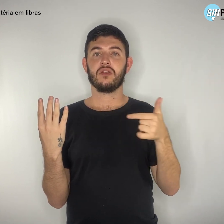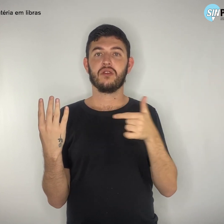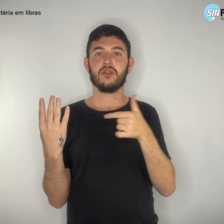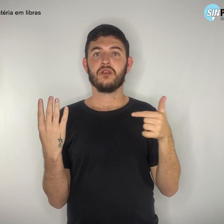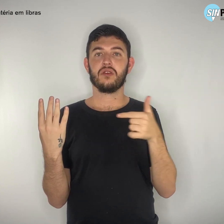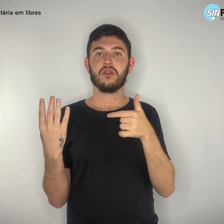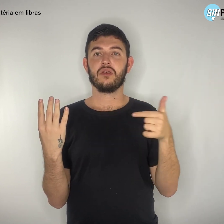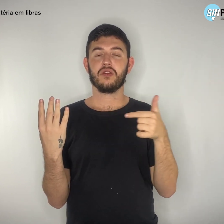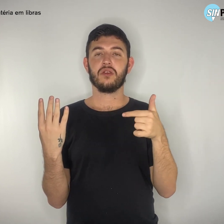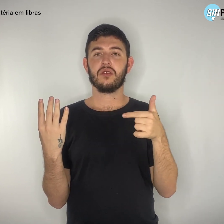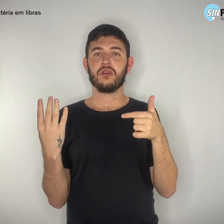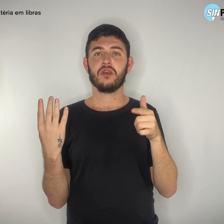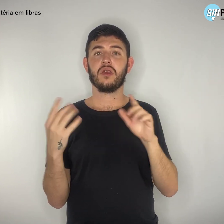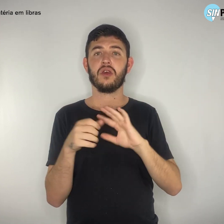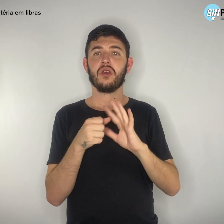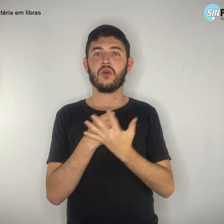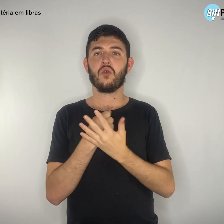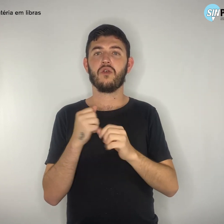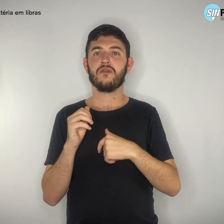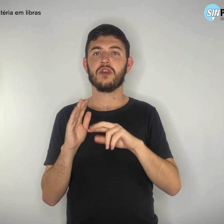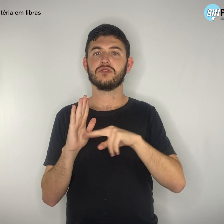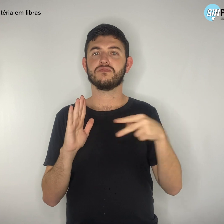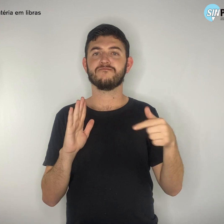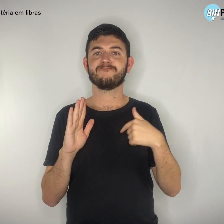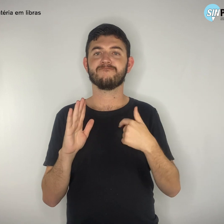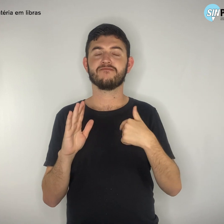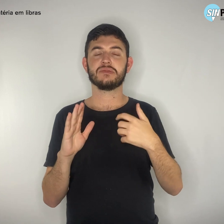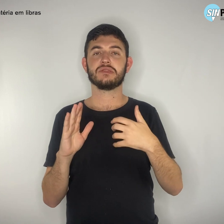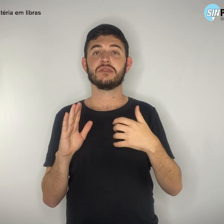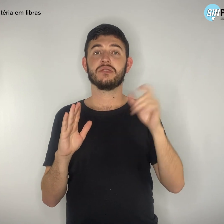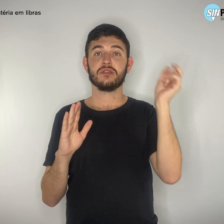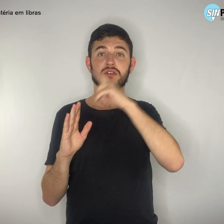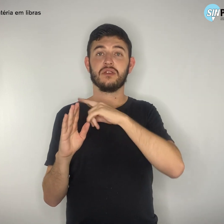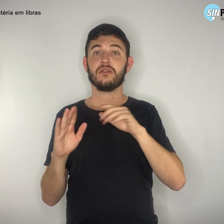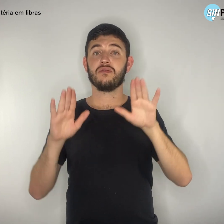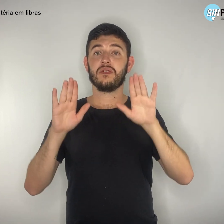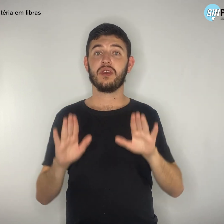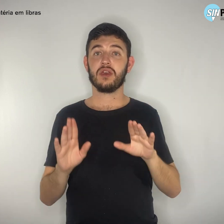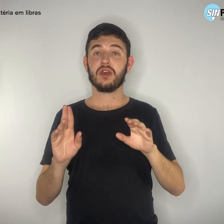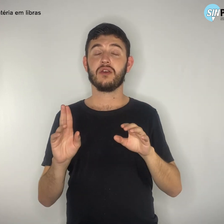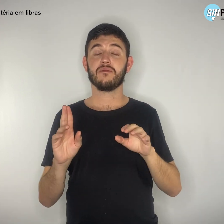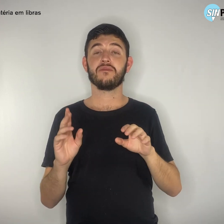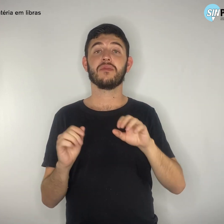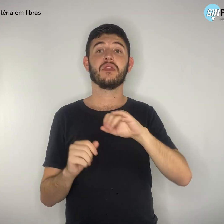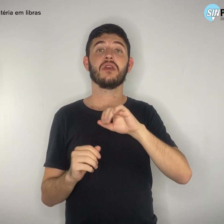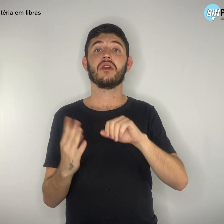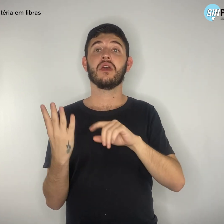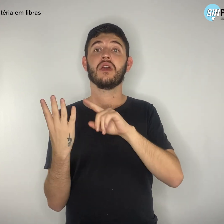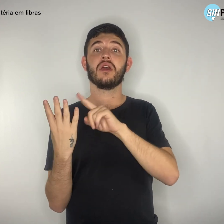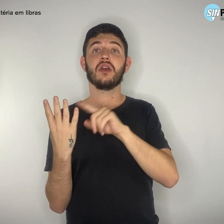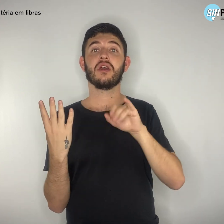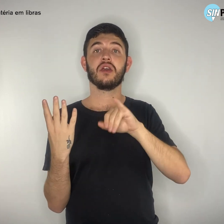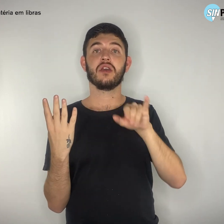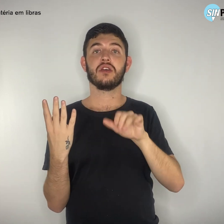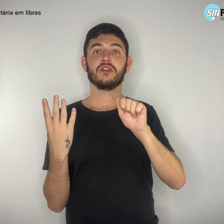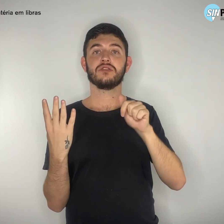complicações da Covid. Ficam Jaqueline Lopes Carvalho e Jodelma Lopes